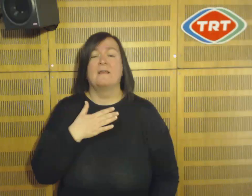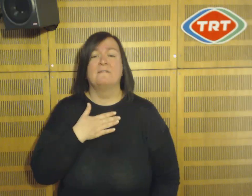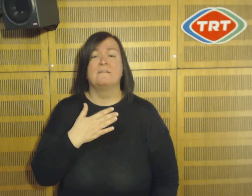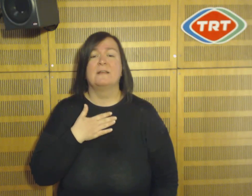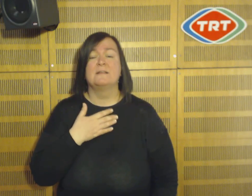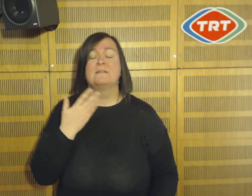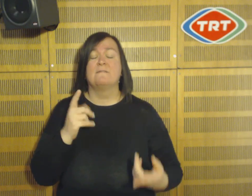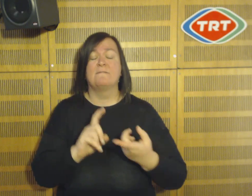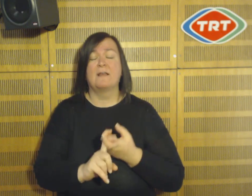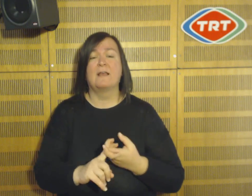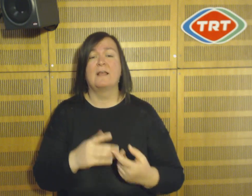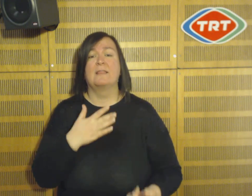ve